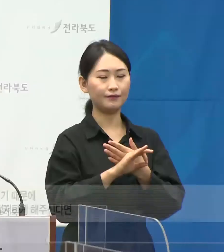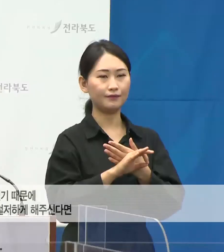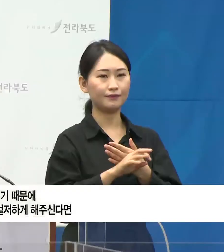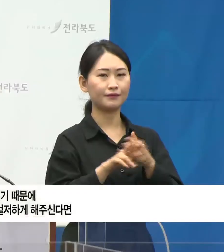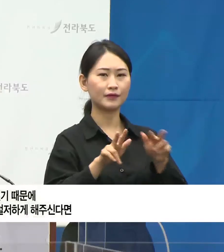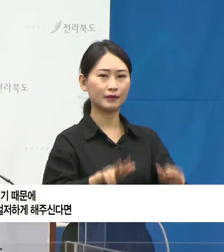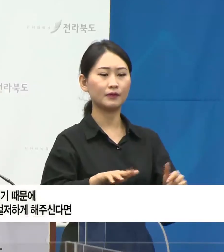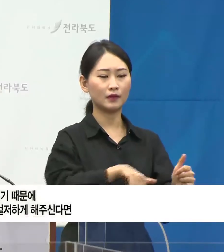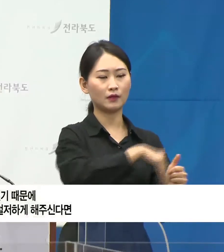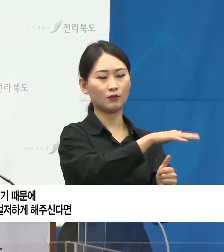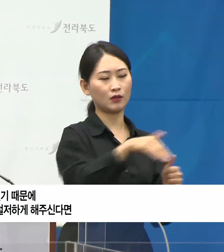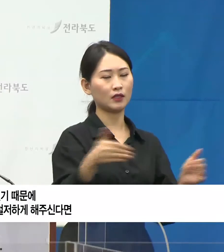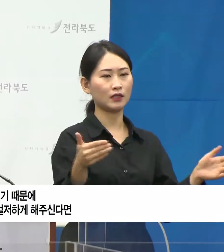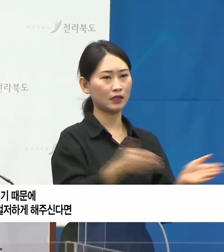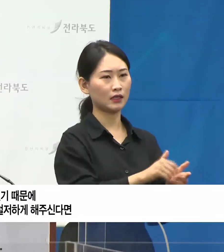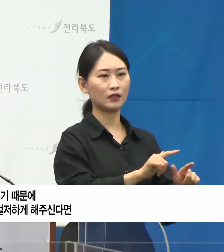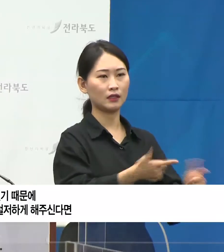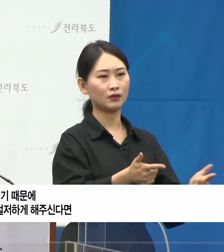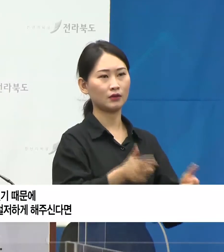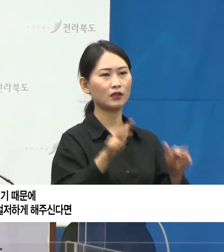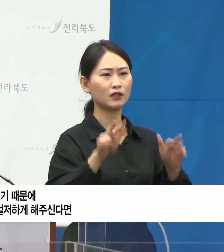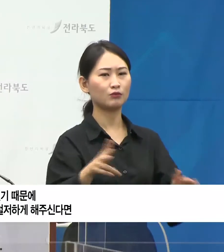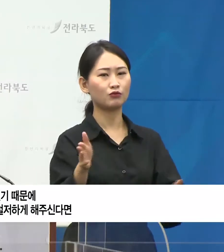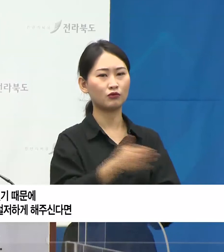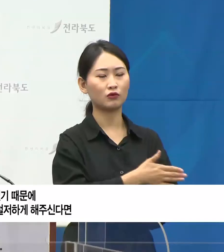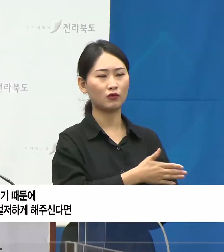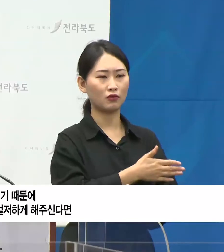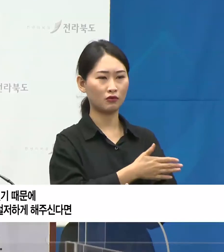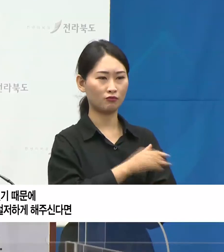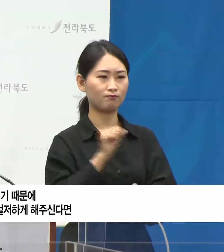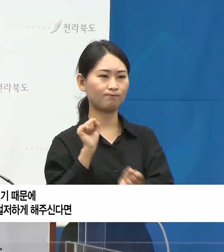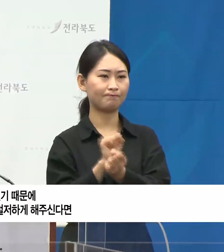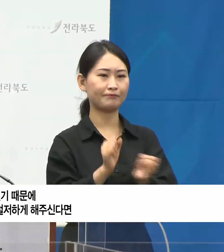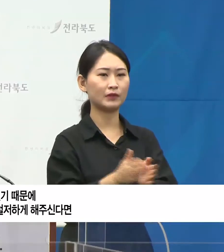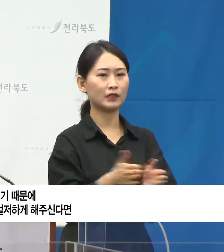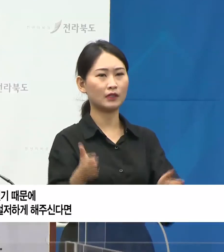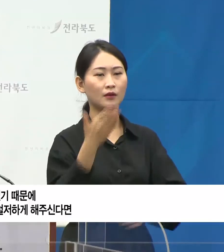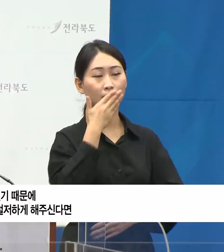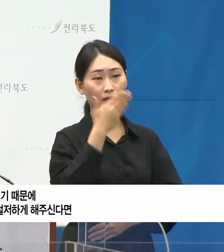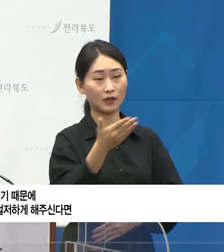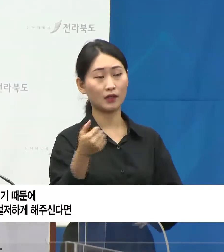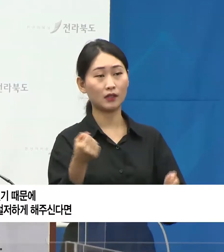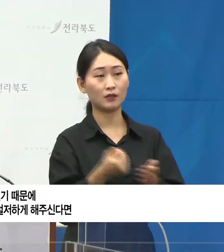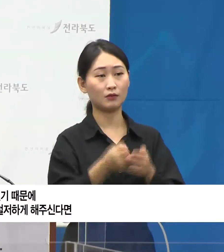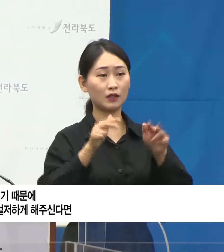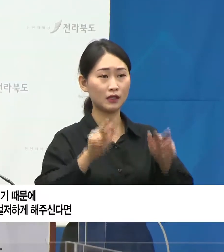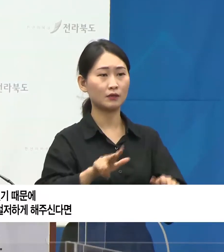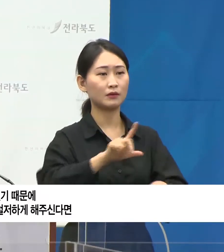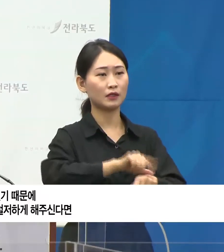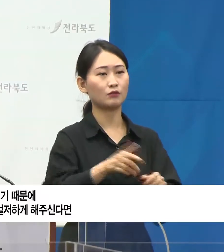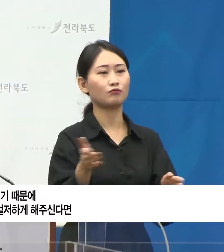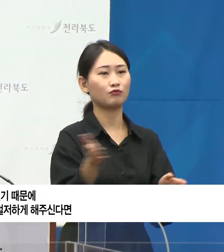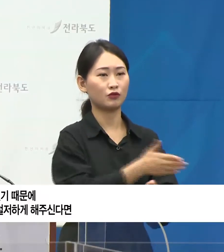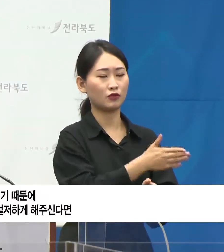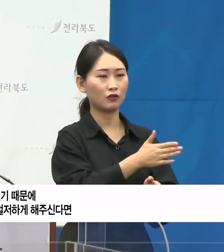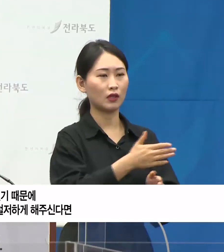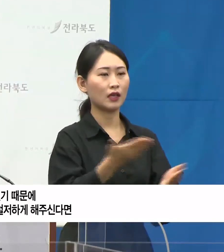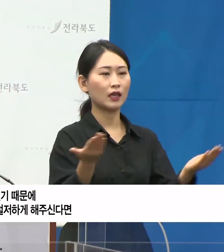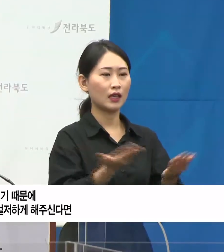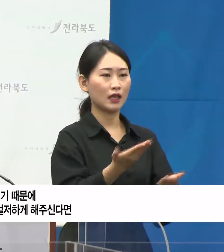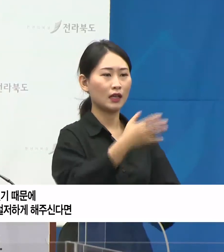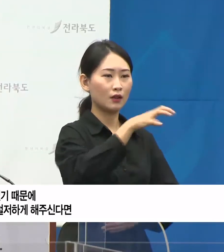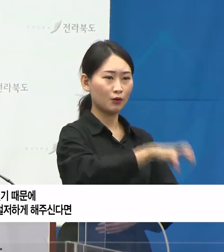아니고 지금부터 또 시작일 수도 있는 부분이기 때문에요. 오늘 이 시간부터 직장 내에서 또